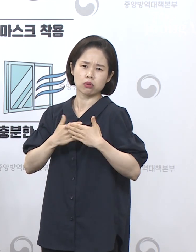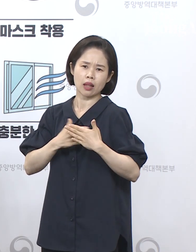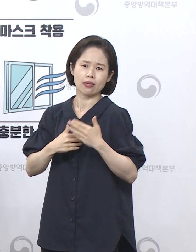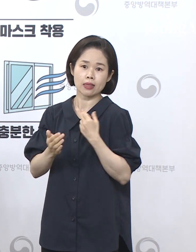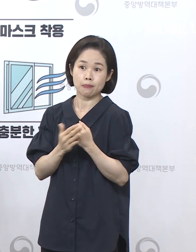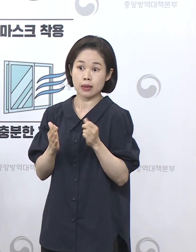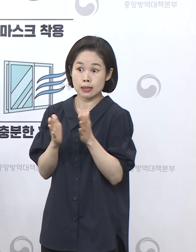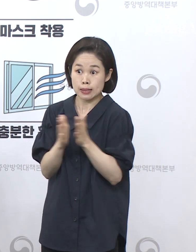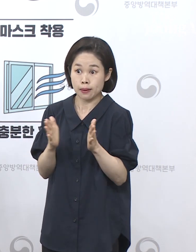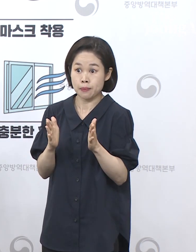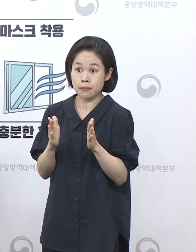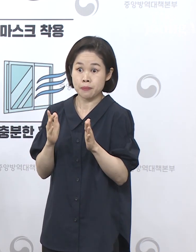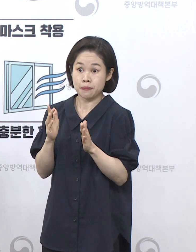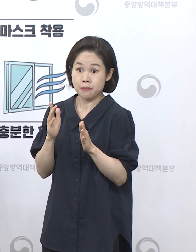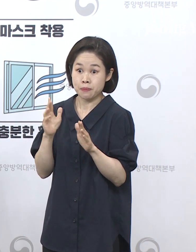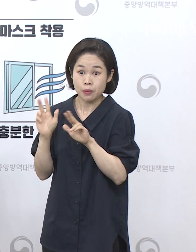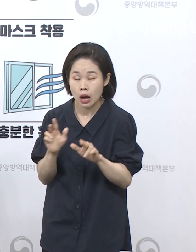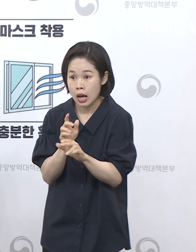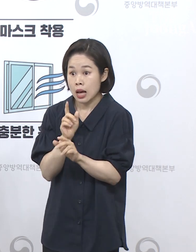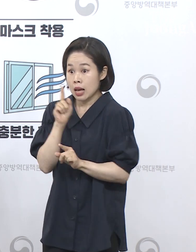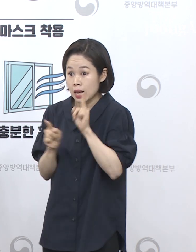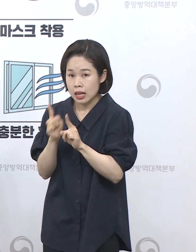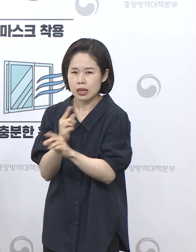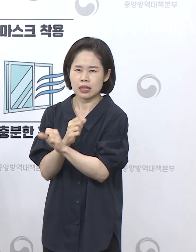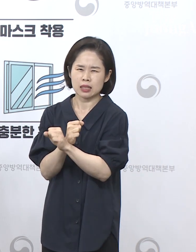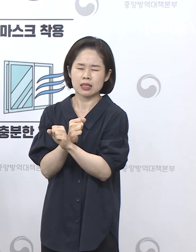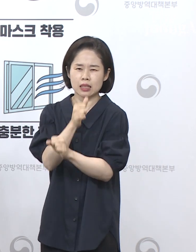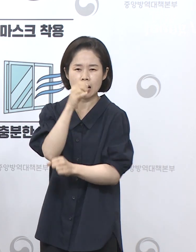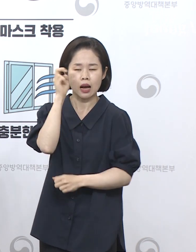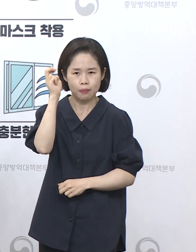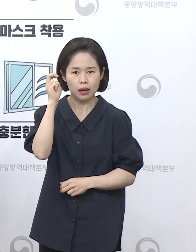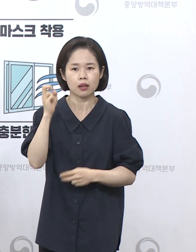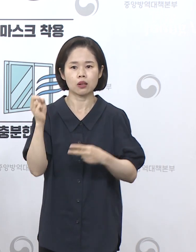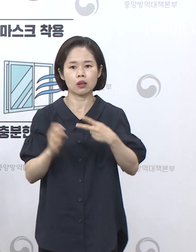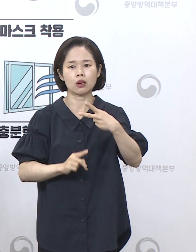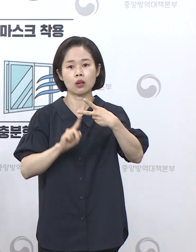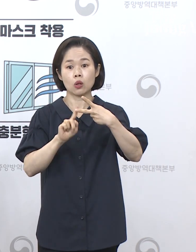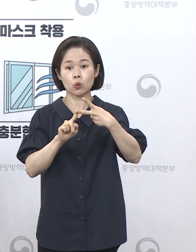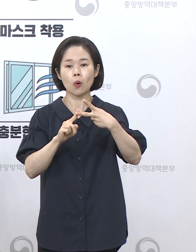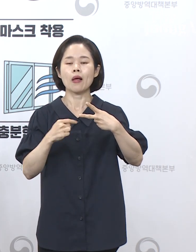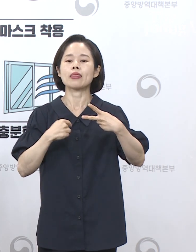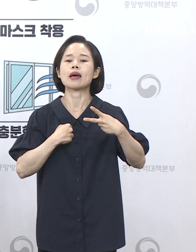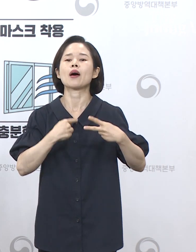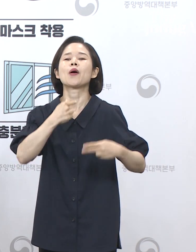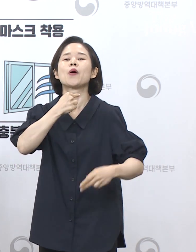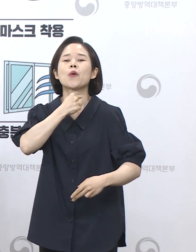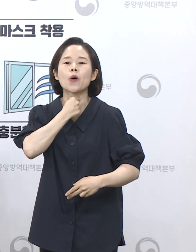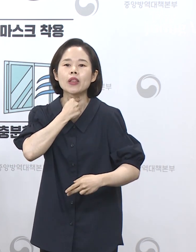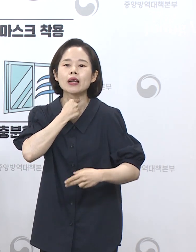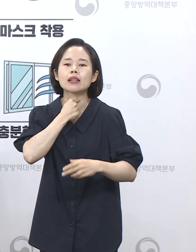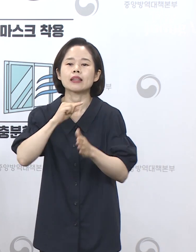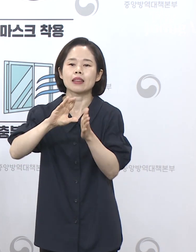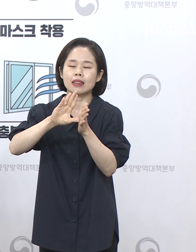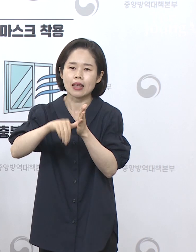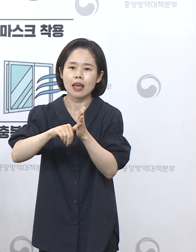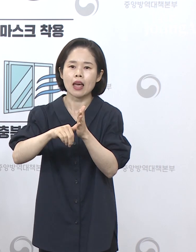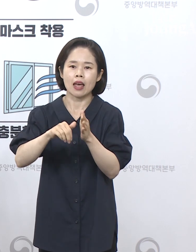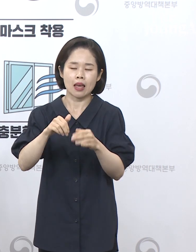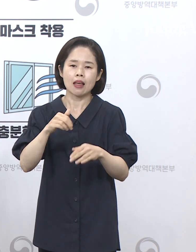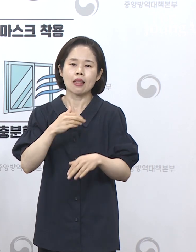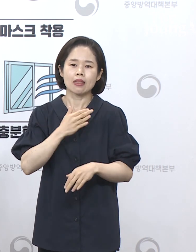있겠고요. 두 번째는 원하시는 시간대에 원하시는 의료기관에 먼저 예약을 하시려고